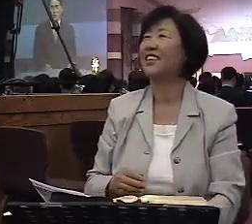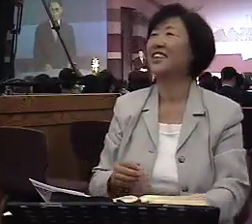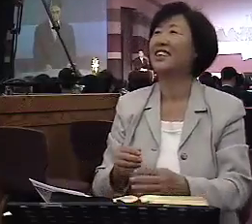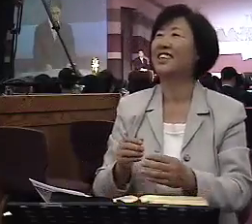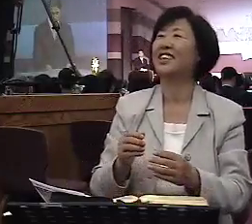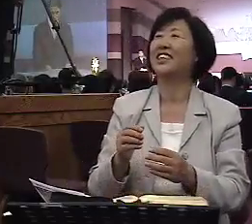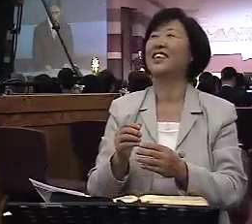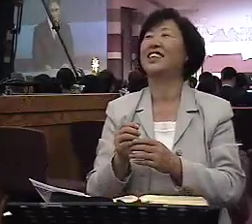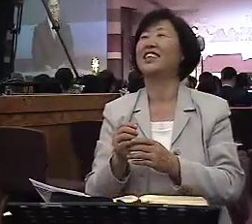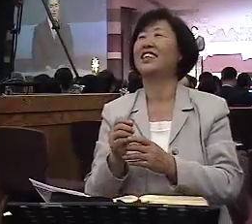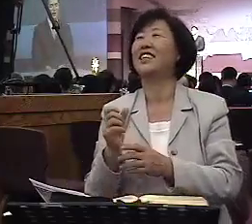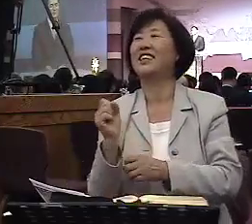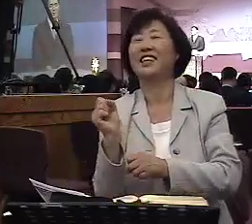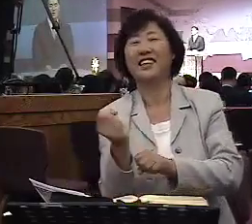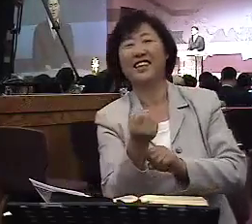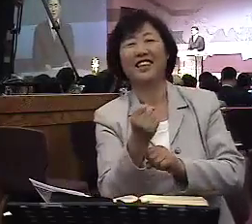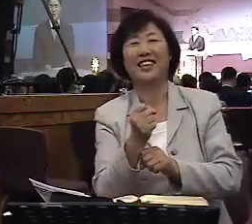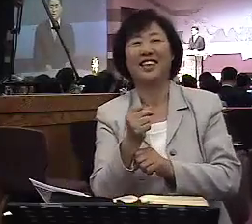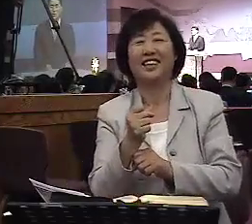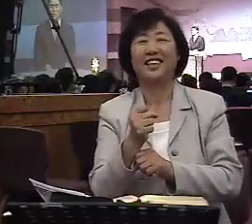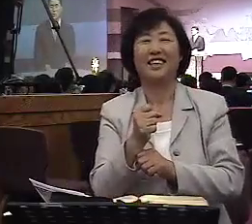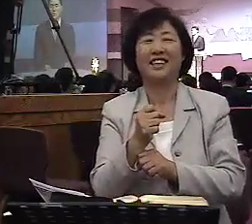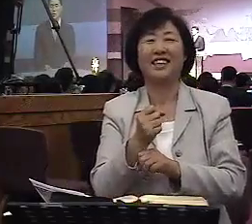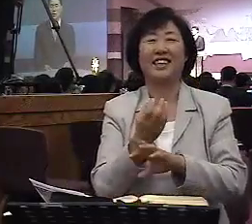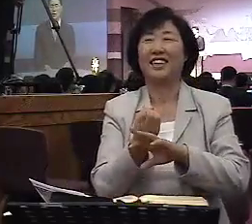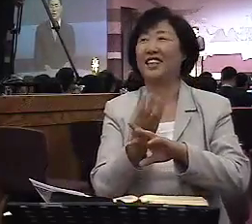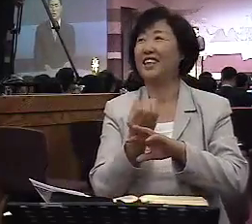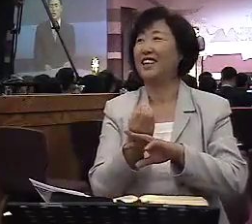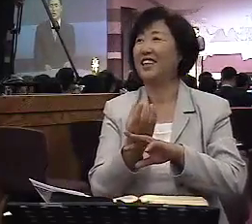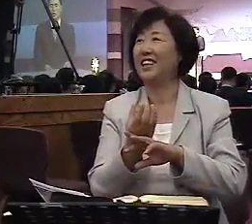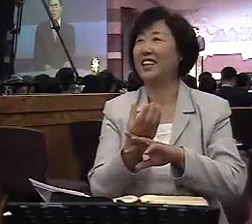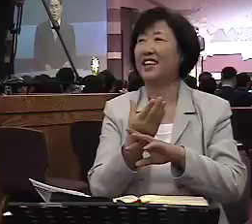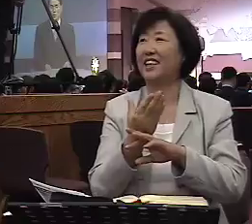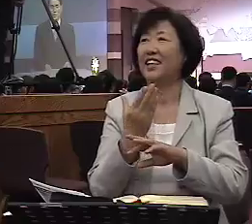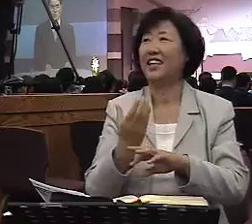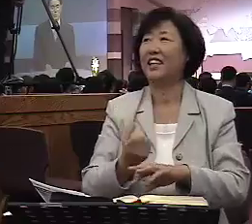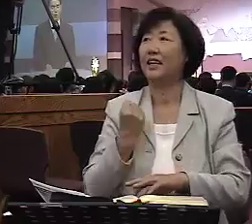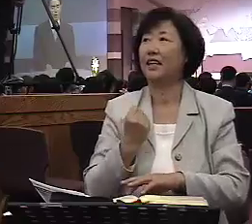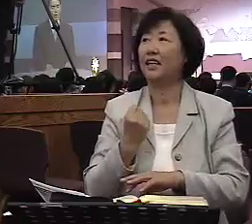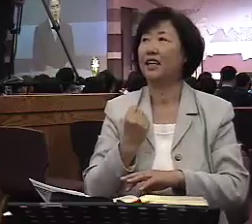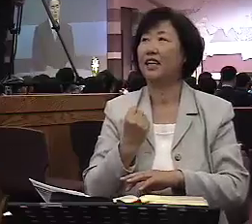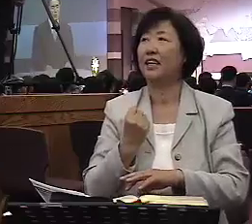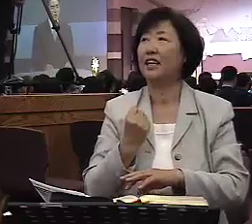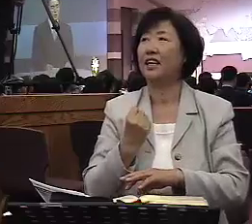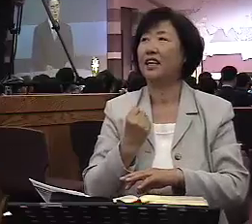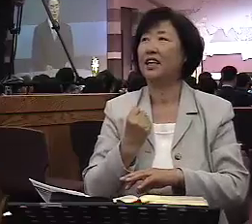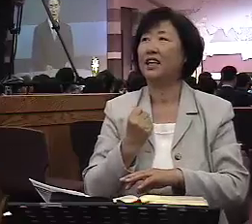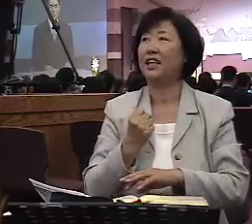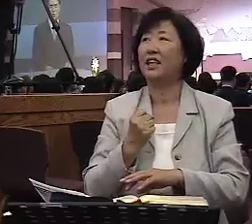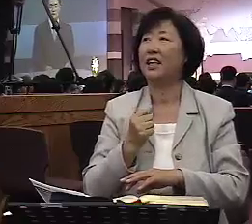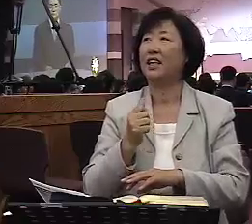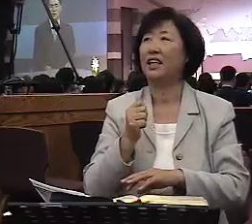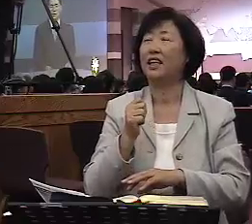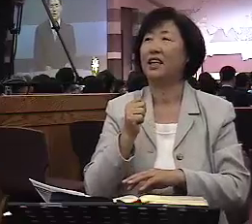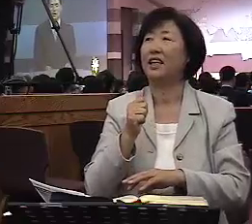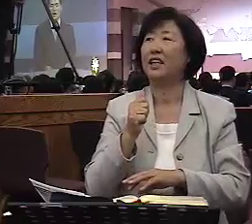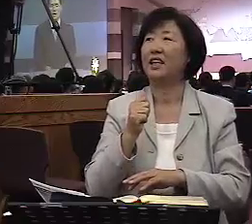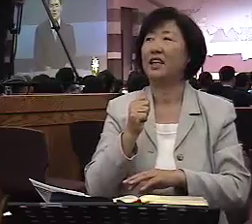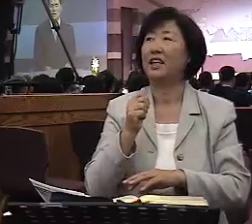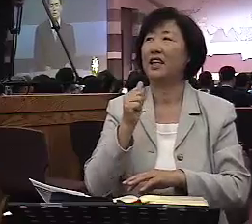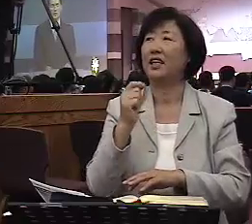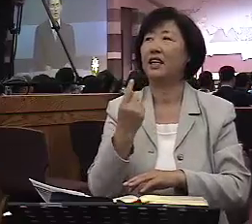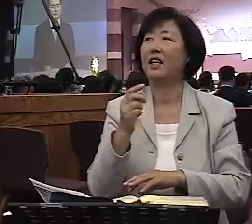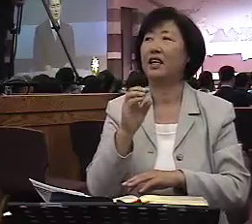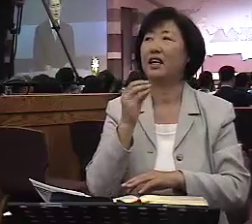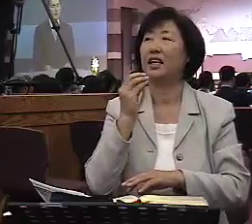금메달 또 동메달을 땄습니다. 제가 그 야구를 지켜보면서 홈런 친 선수도 중요하고 다 중요하지만